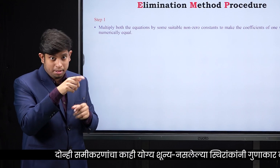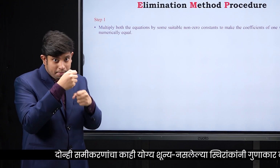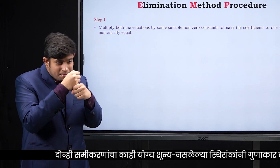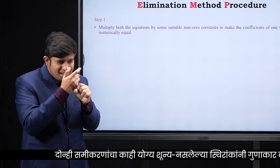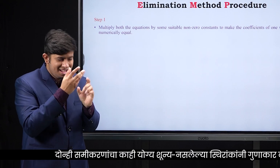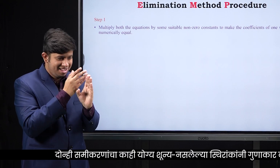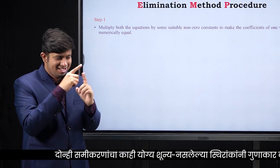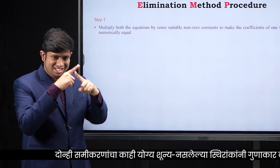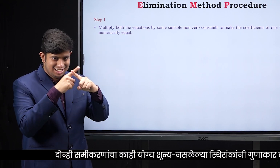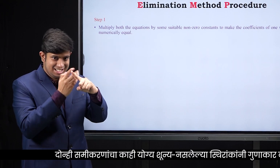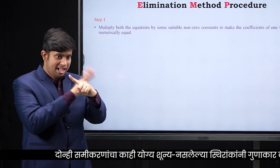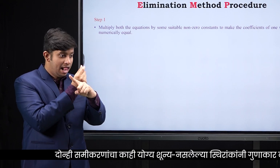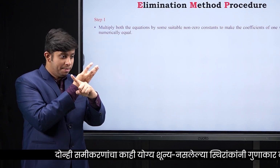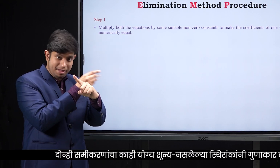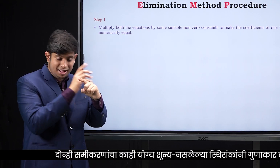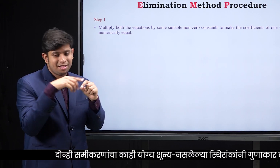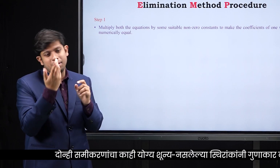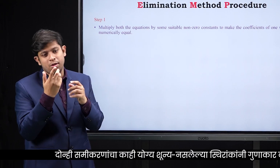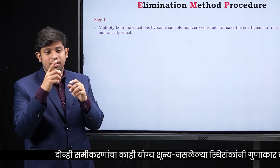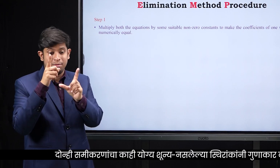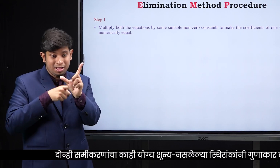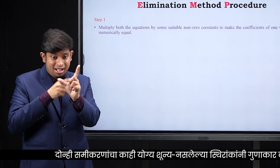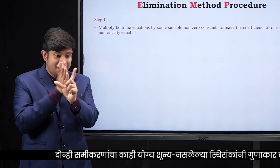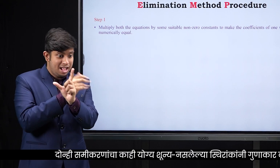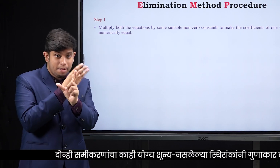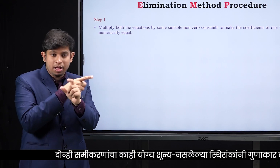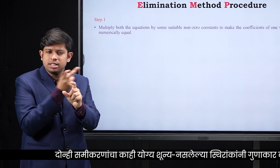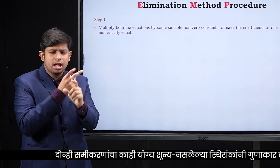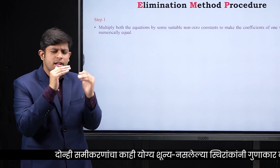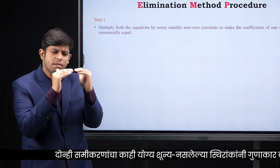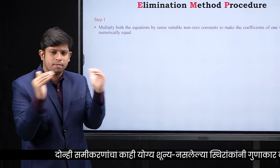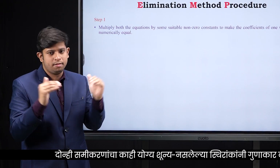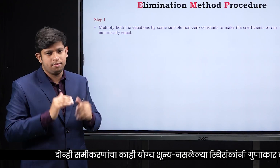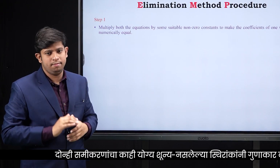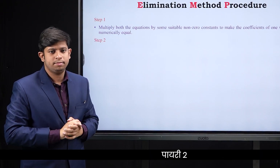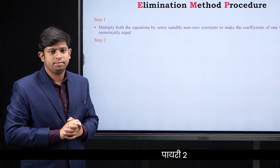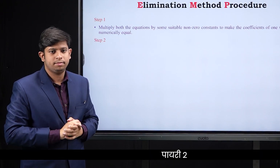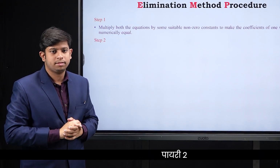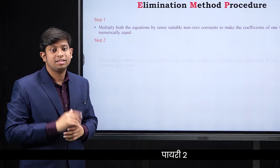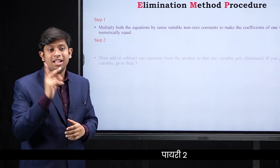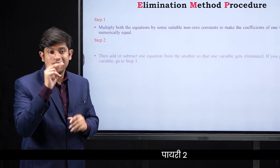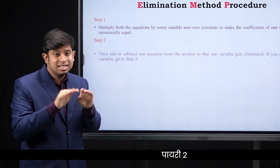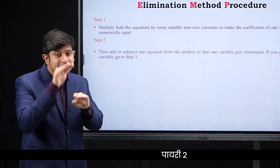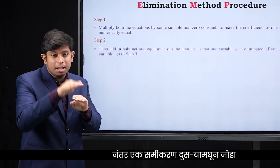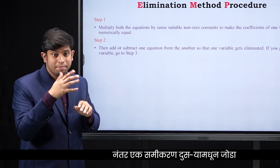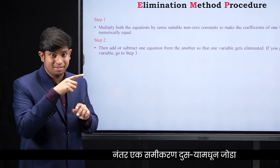दोन्ही समीकरणांचा काही योग्य शून्य नसलेल्या स्थिरांकांना गुणाकार करा. पायरी 2. नंतर